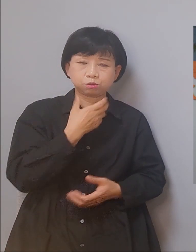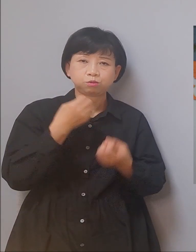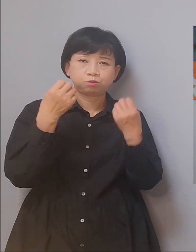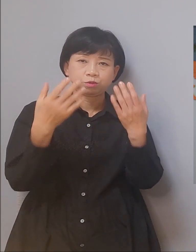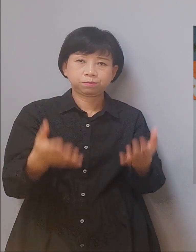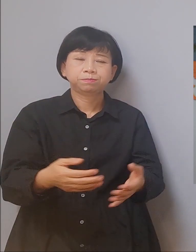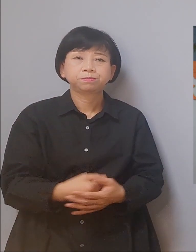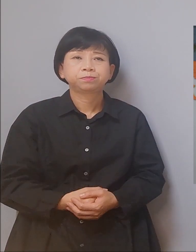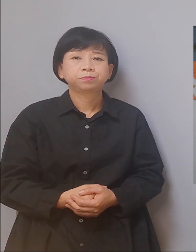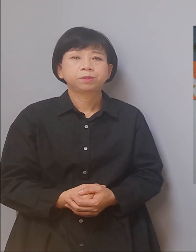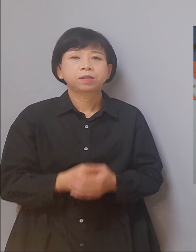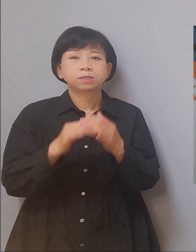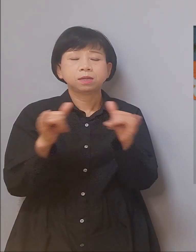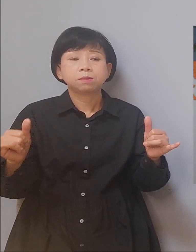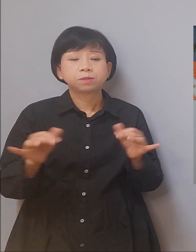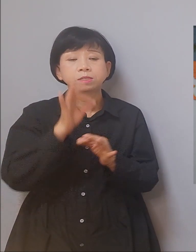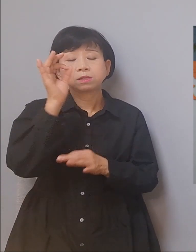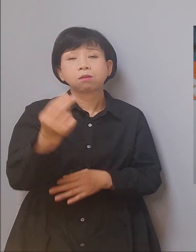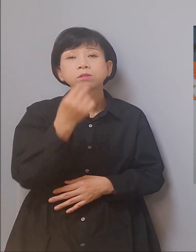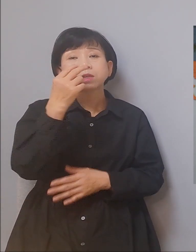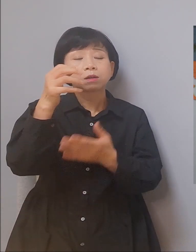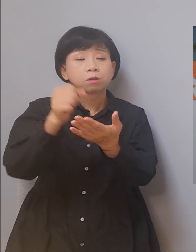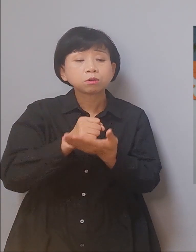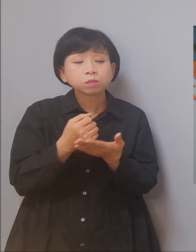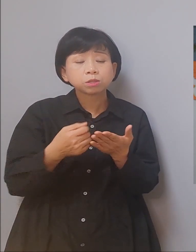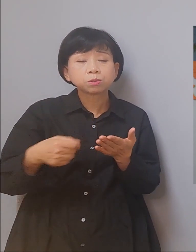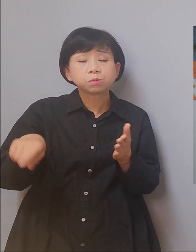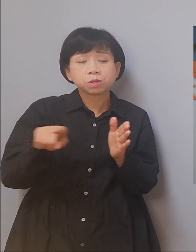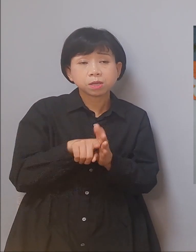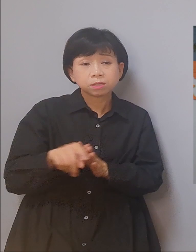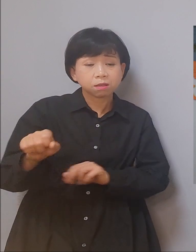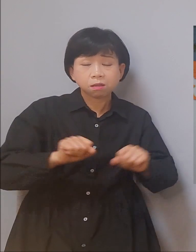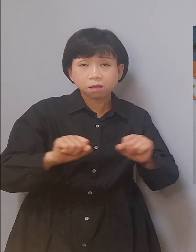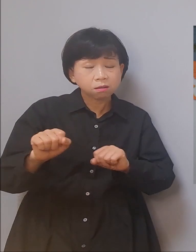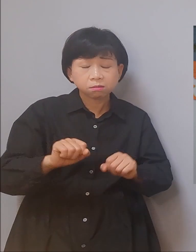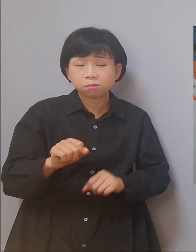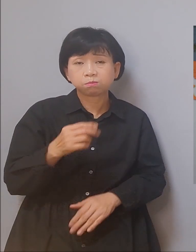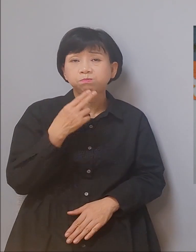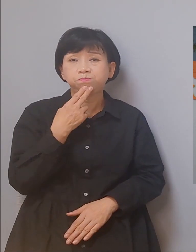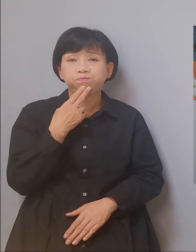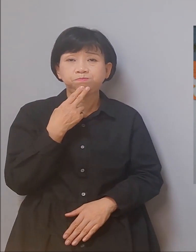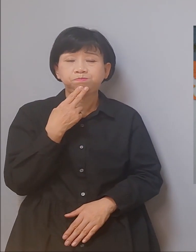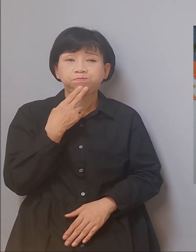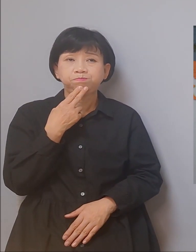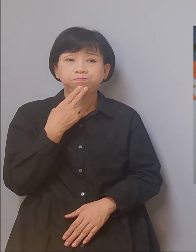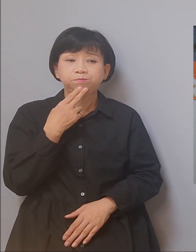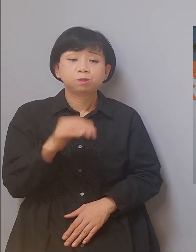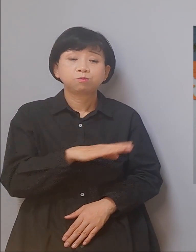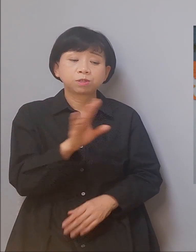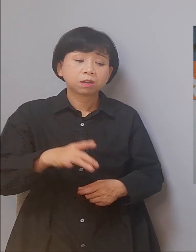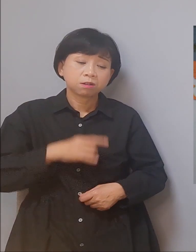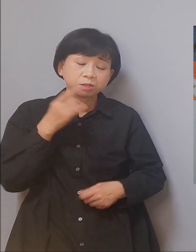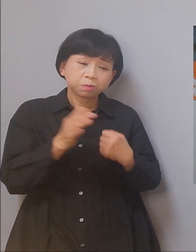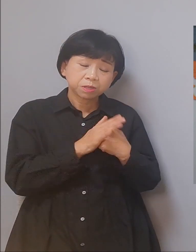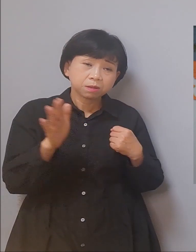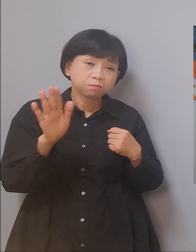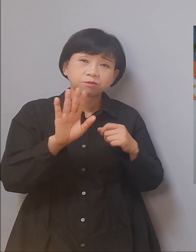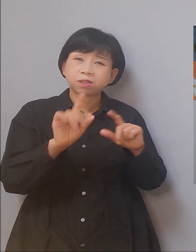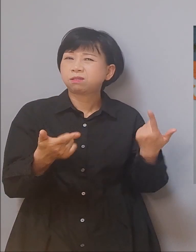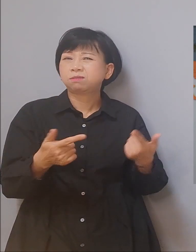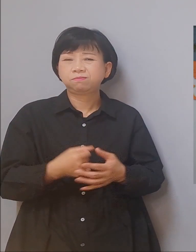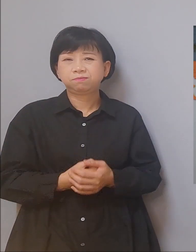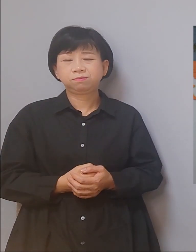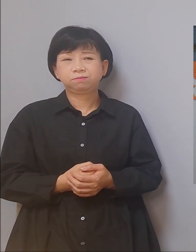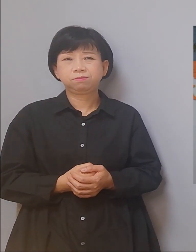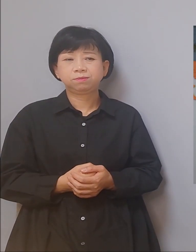사람들이 영생을 얻기 위해서 한 일은 그 무엇도 없습니다. 우리가 생명을 얻게 된 것은 우리가 의로워서가 아닙니다. 우리가 착한 일을